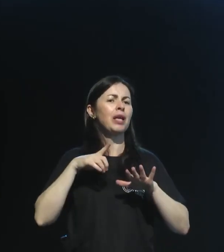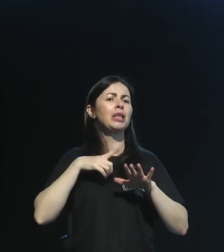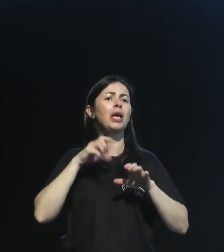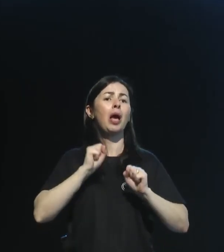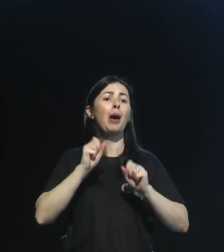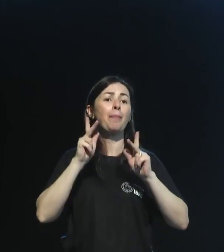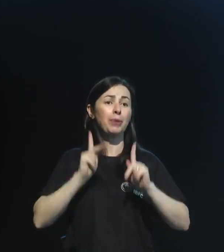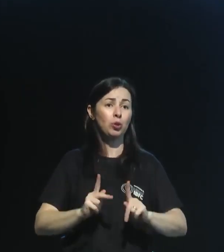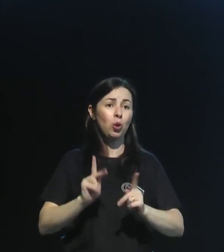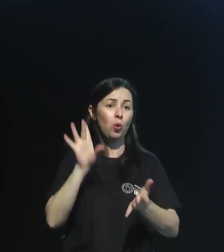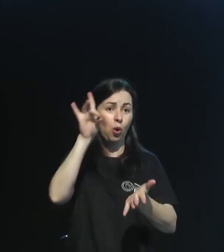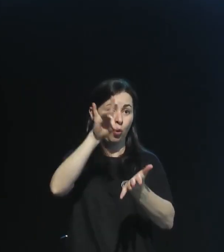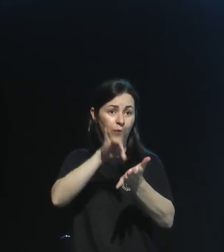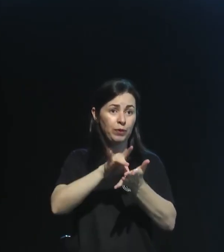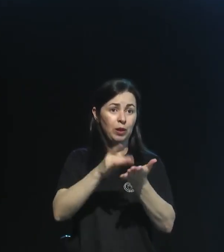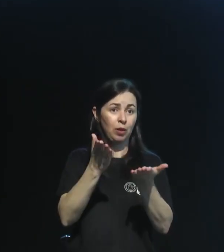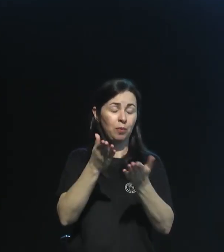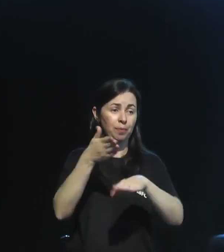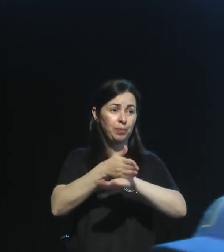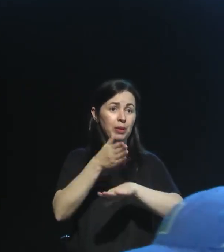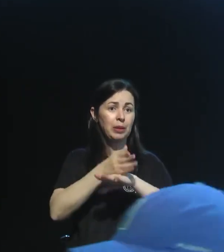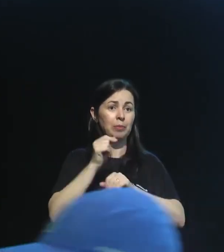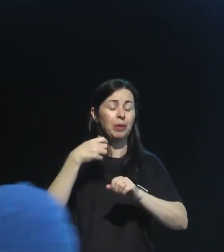igreja tem que estar presente. Obrigado.